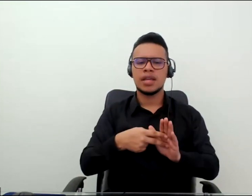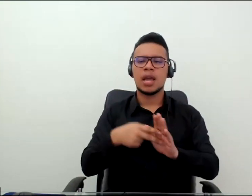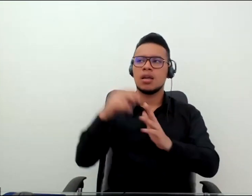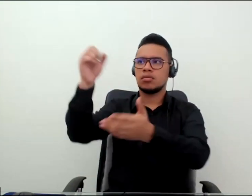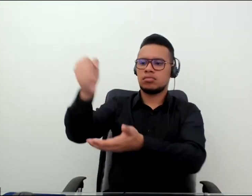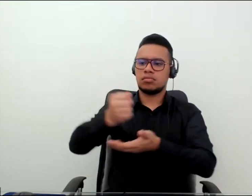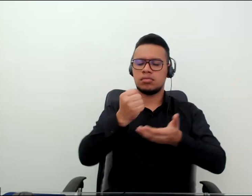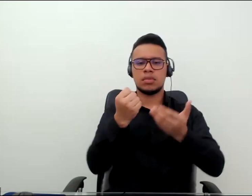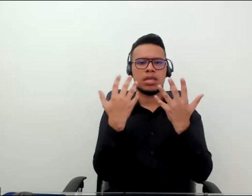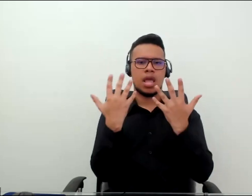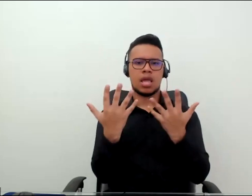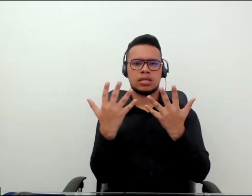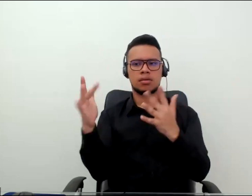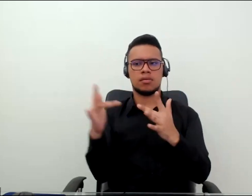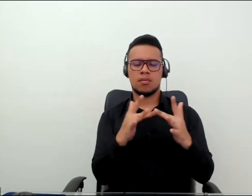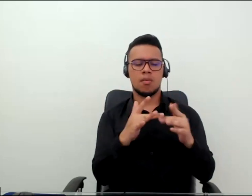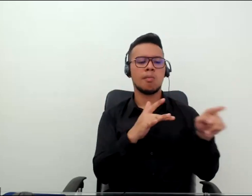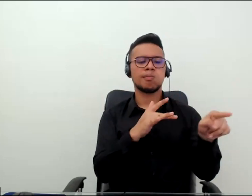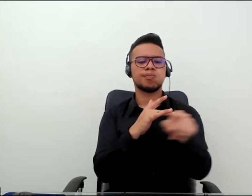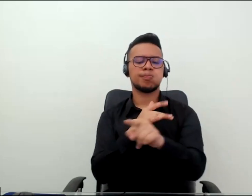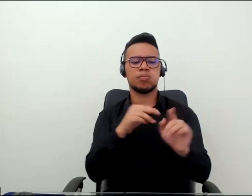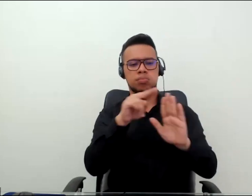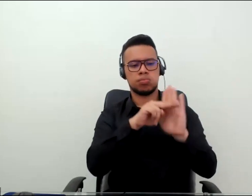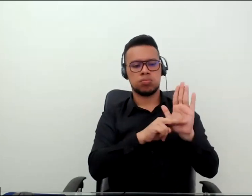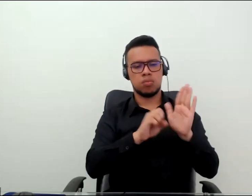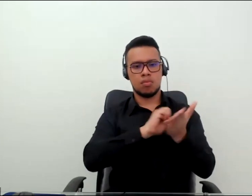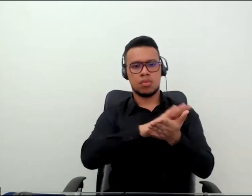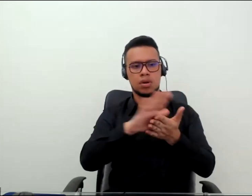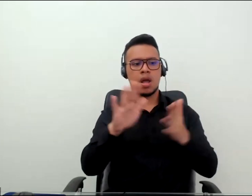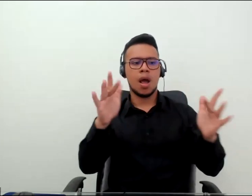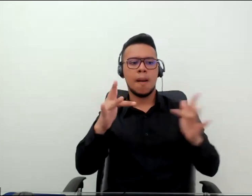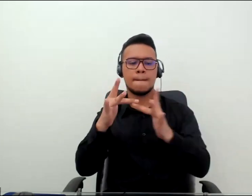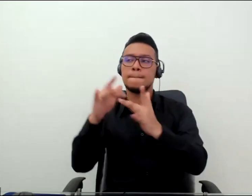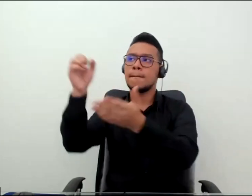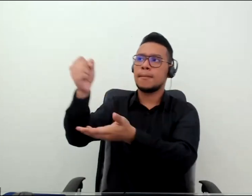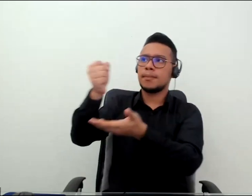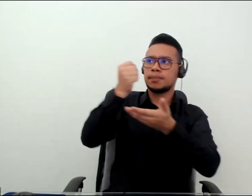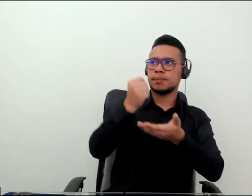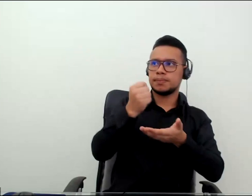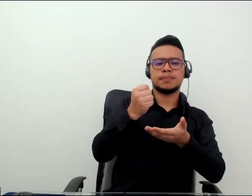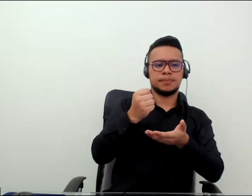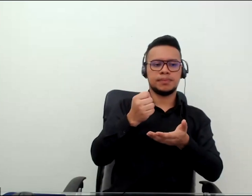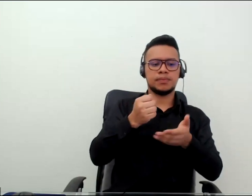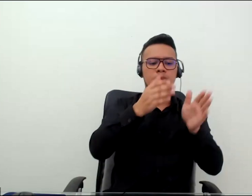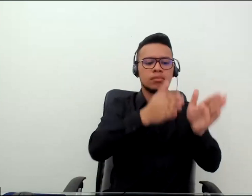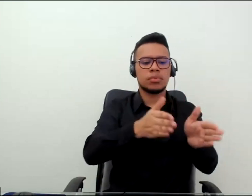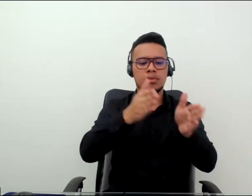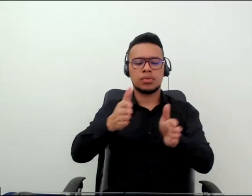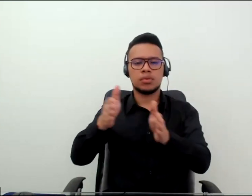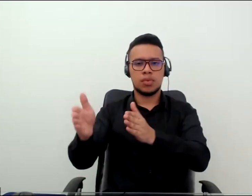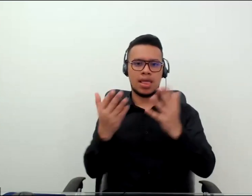el el la política de acuerdo a estos recursos que nos entreguen por vigencia Entonces